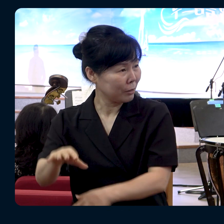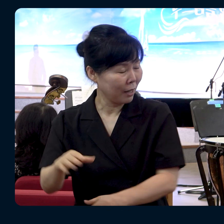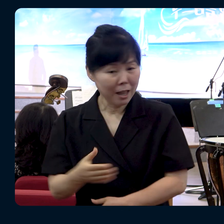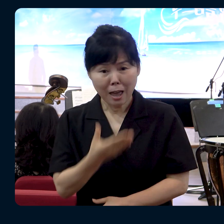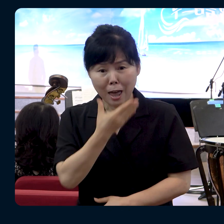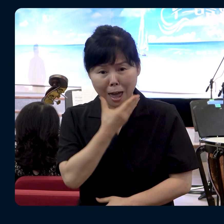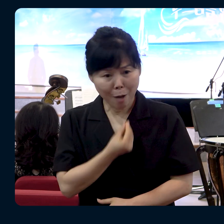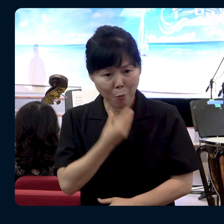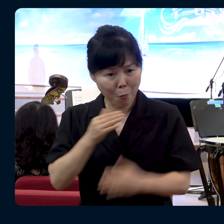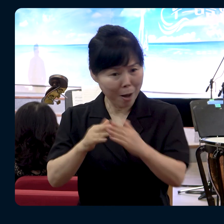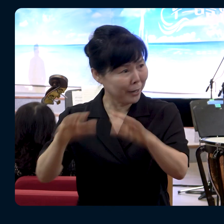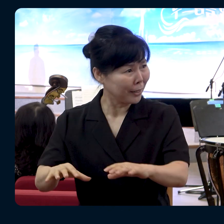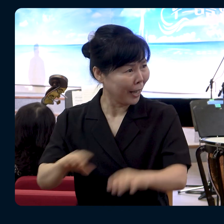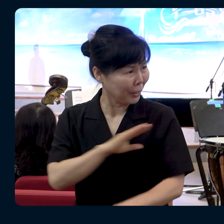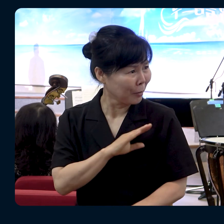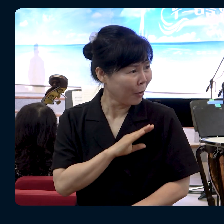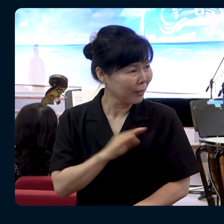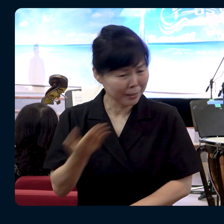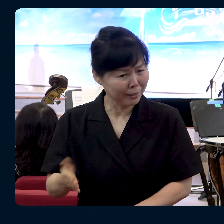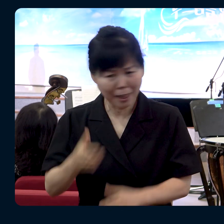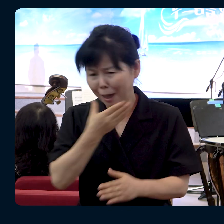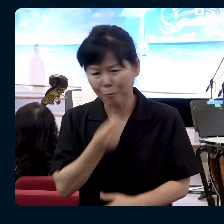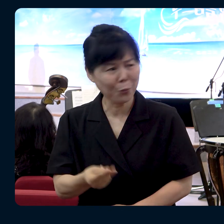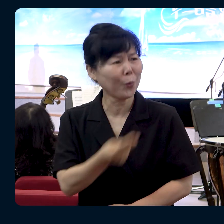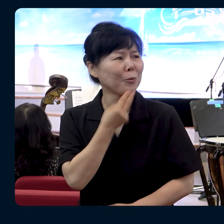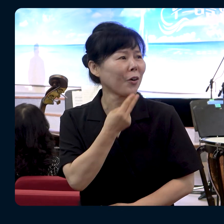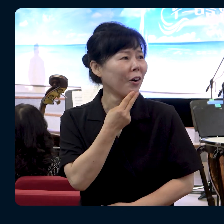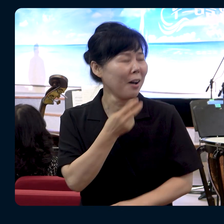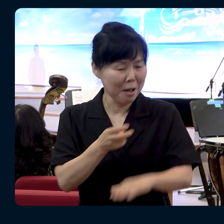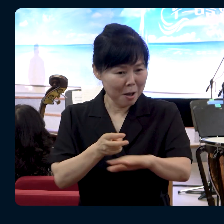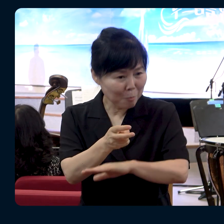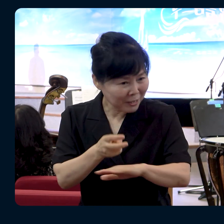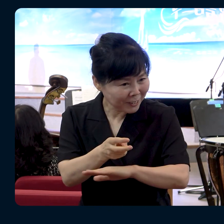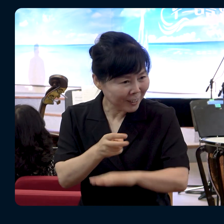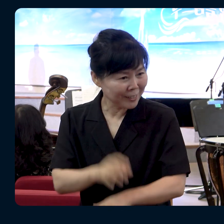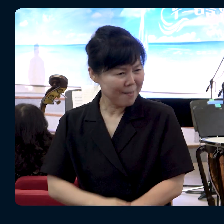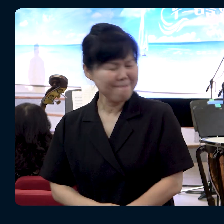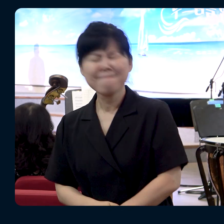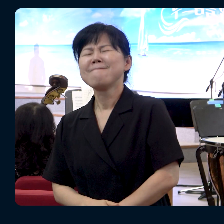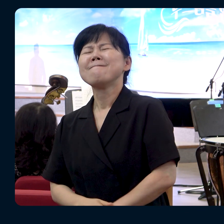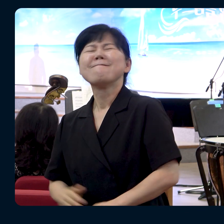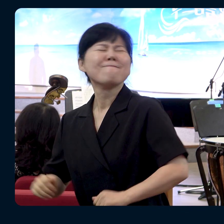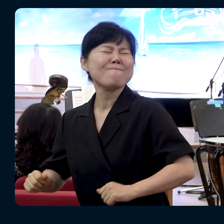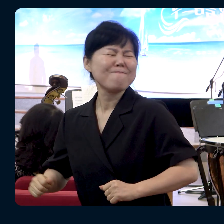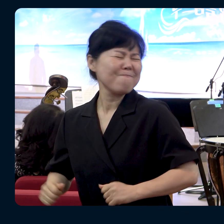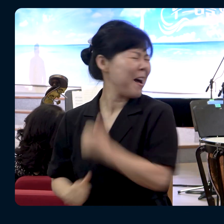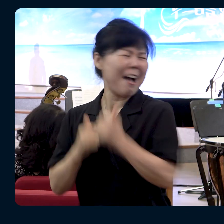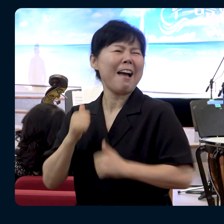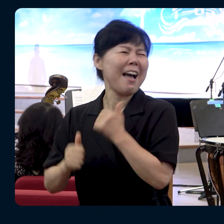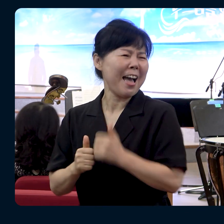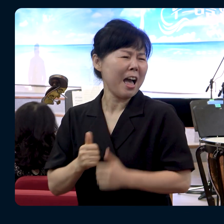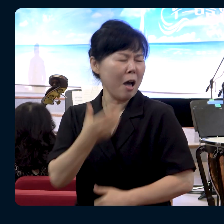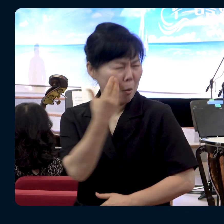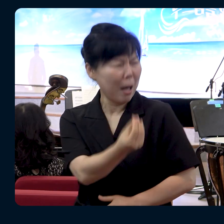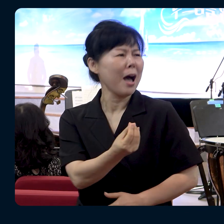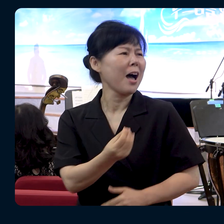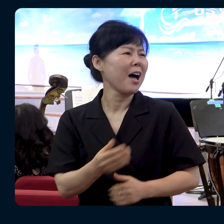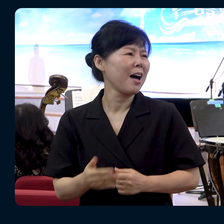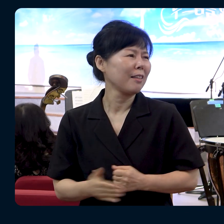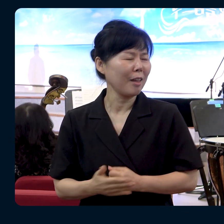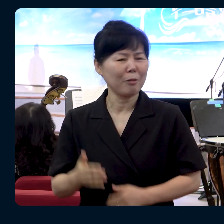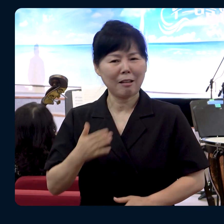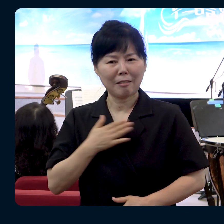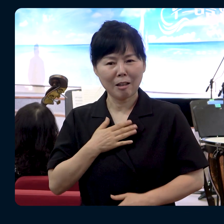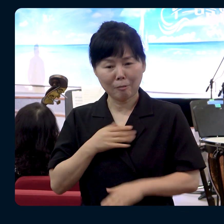않은 그런 모습들을 버스 앞에서 니킥을 날리시는 그런 아저씨의 모습을 봤습니다. 그러면서 저도